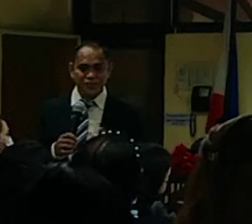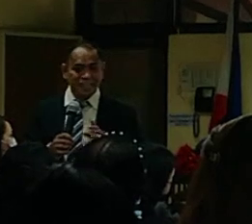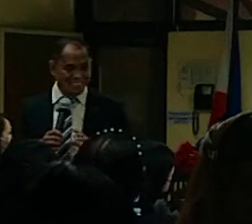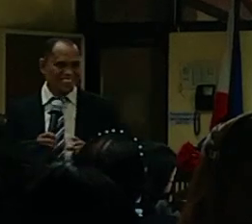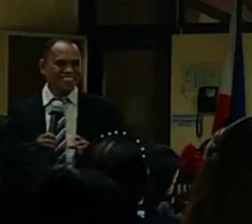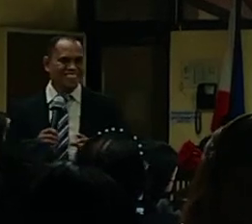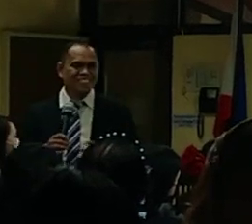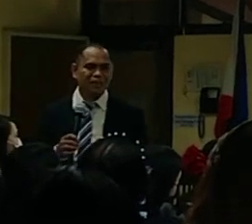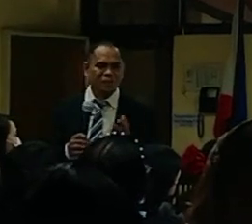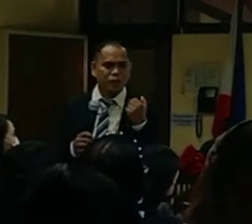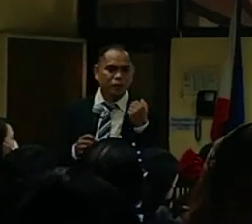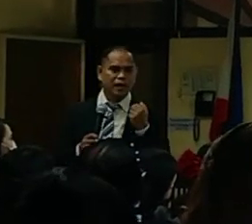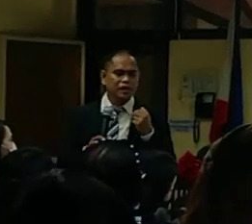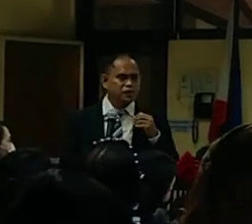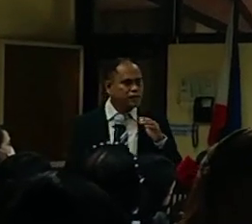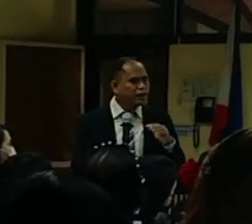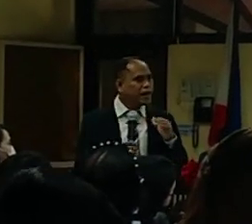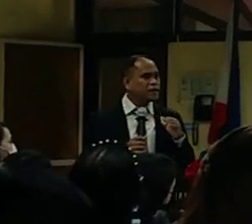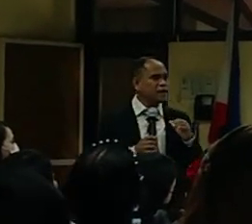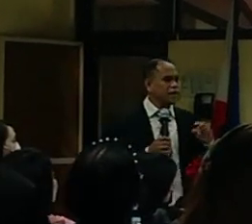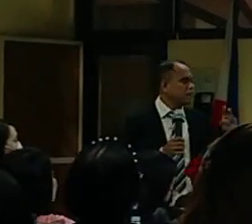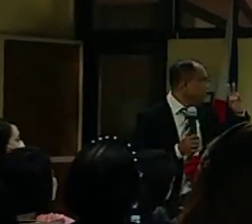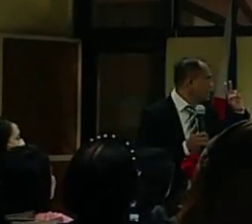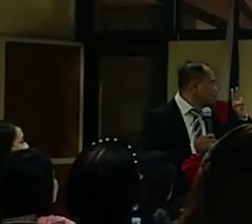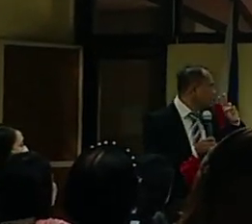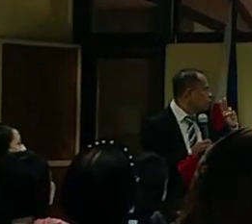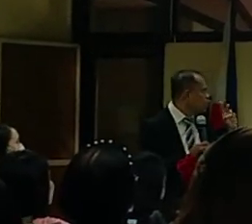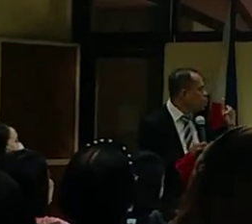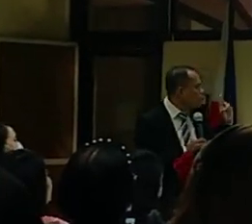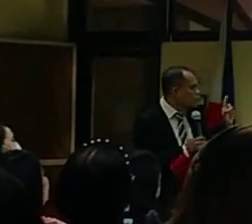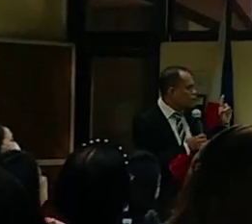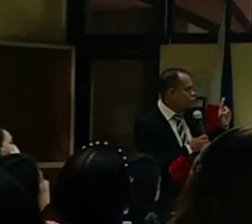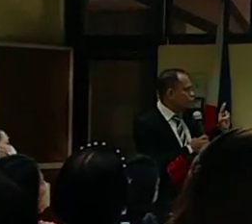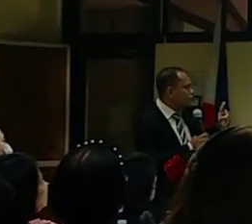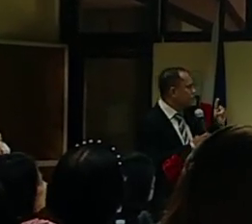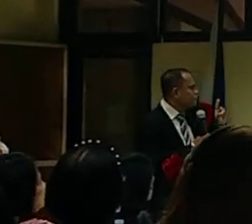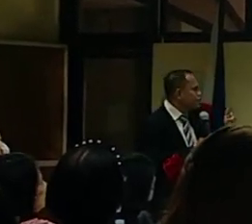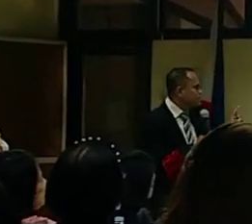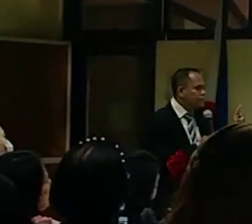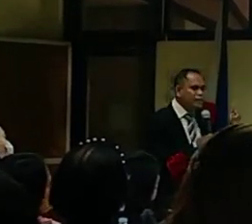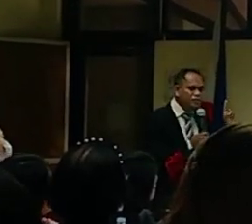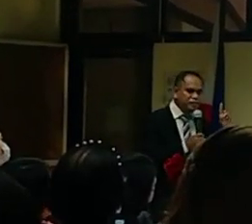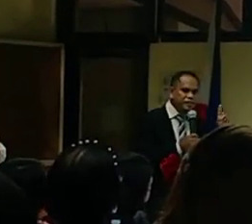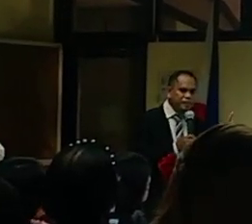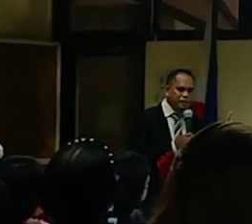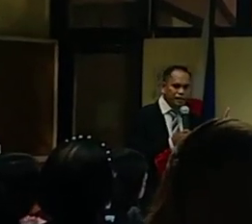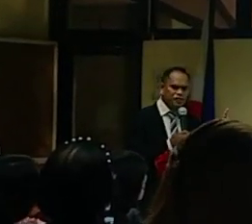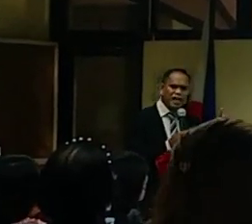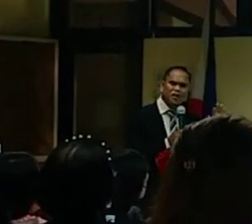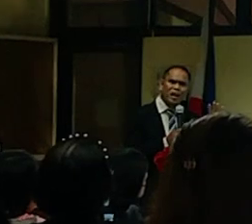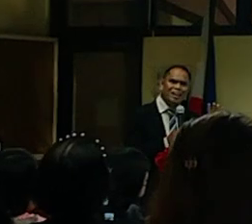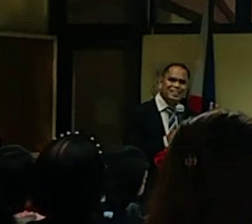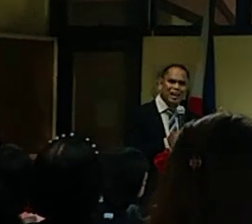sign na para makuha. So, ganun kahalaga. And number 2, what do you think will be the significance? Gano'n kahalaga nga